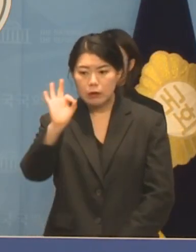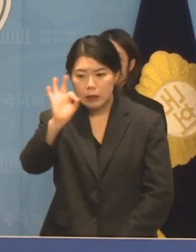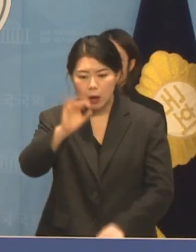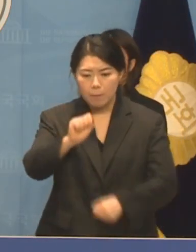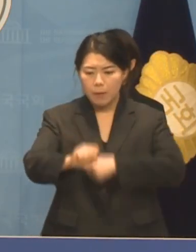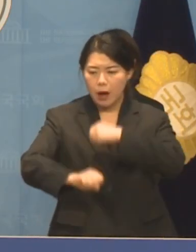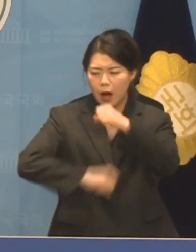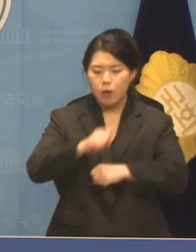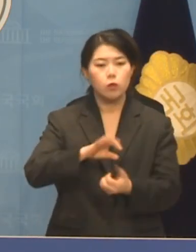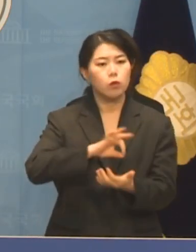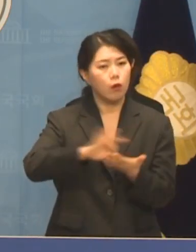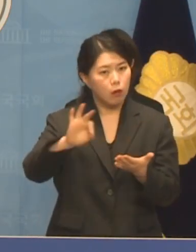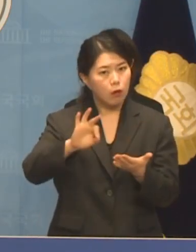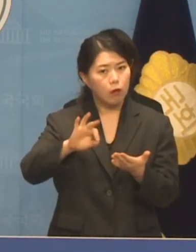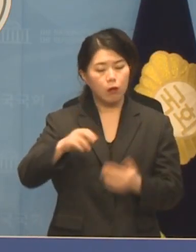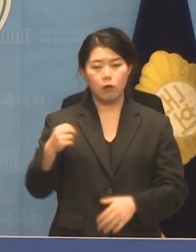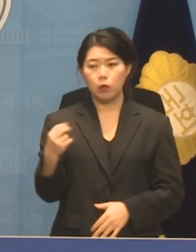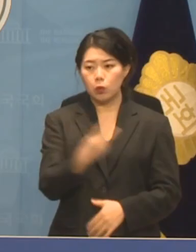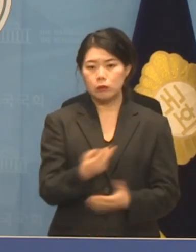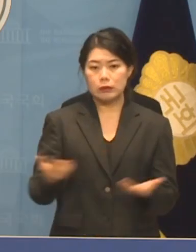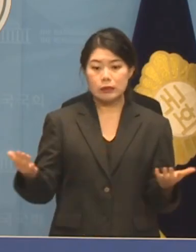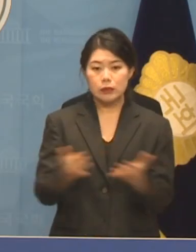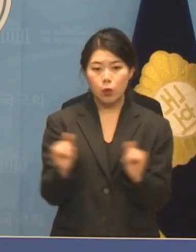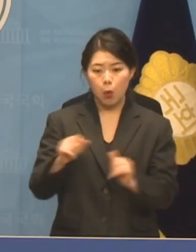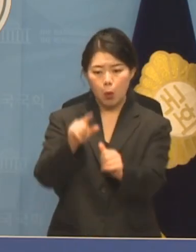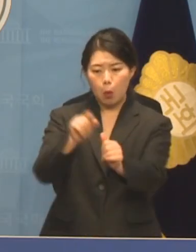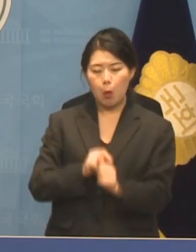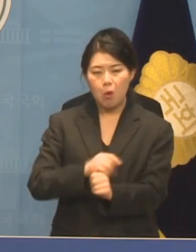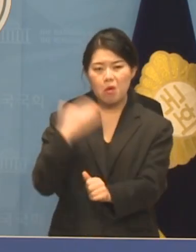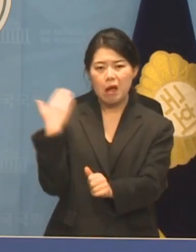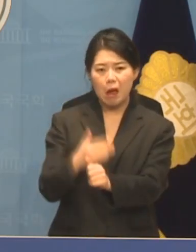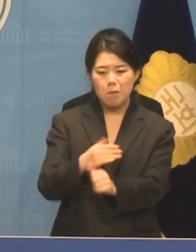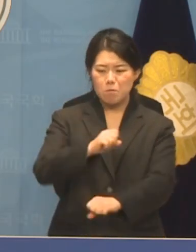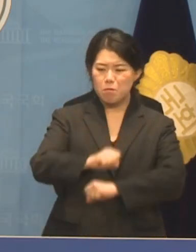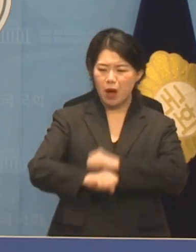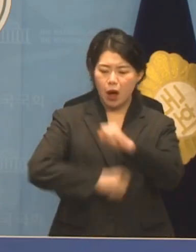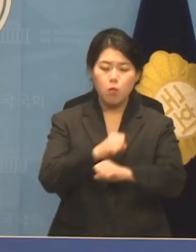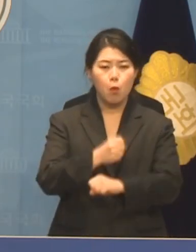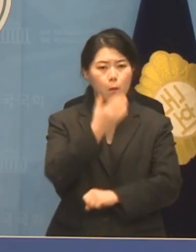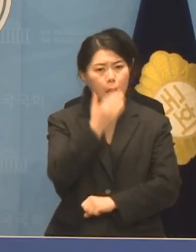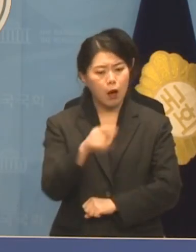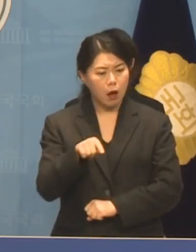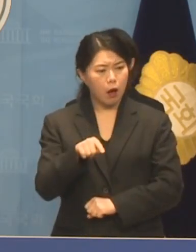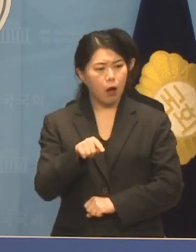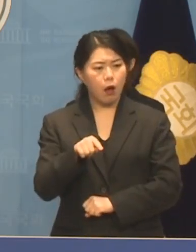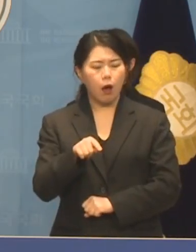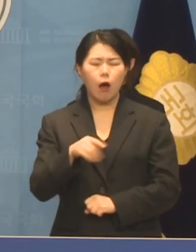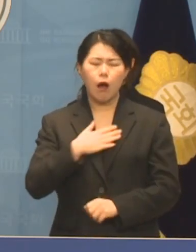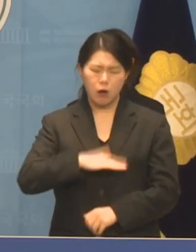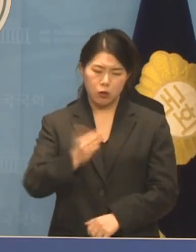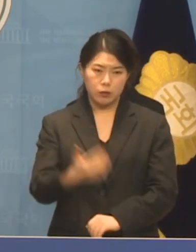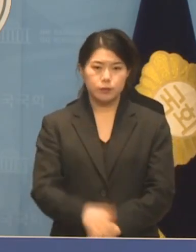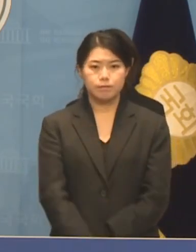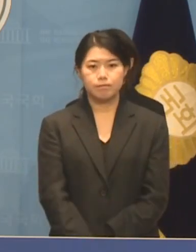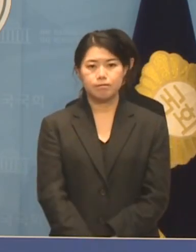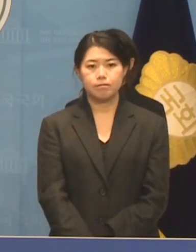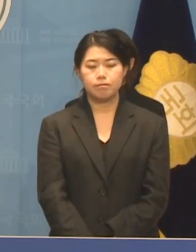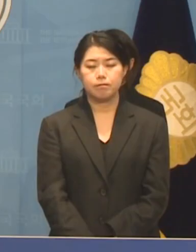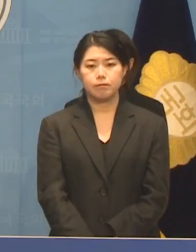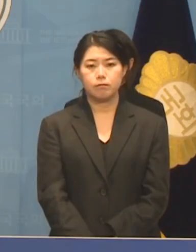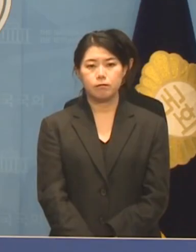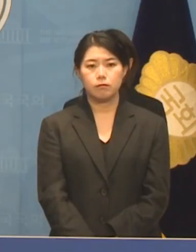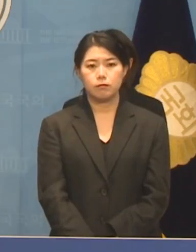있고 직원들을 그 고용과 해임을 할 수 있는 상황이라는 것을 알게 되었습니다.